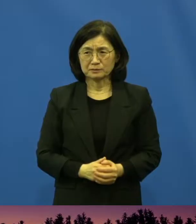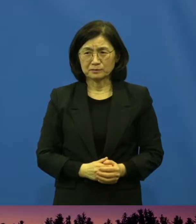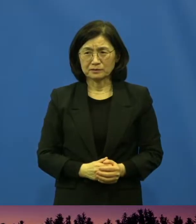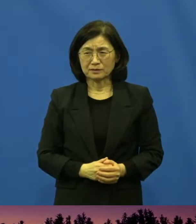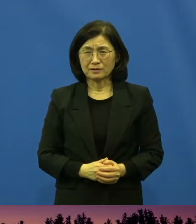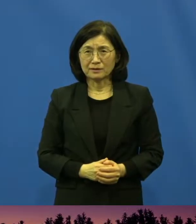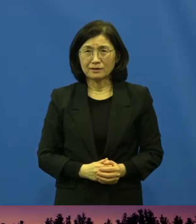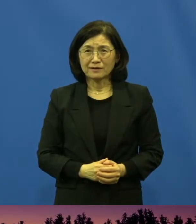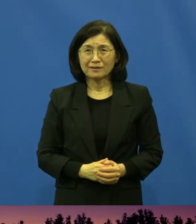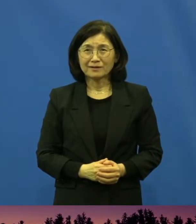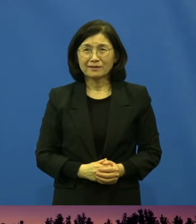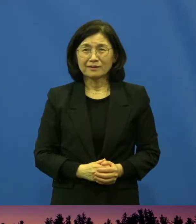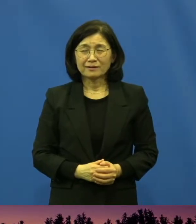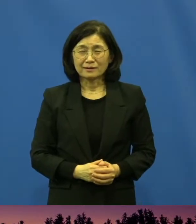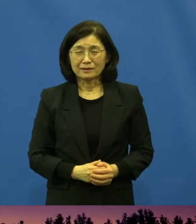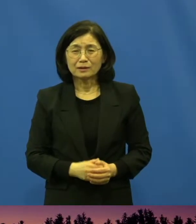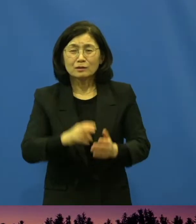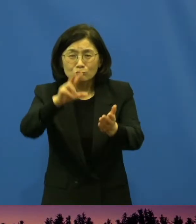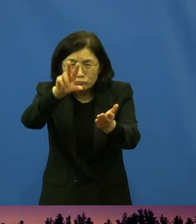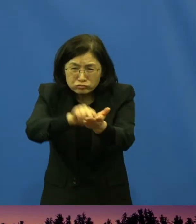문제는 진심만으로 안 된다는 거예요.